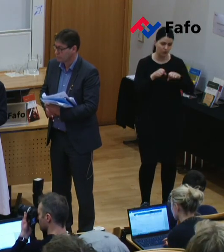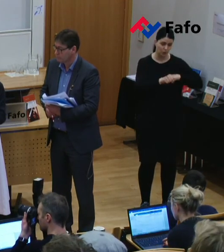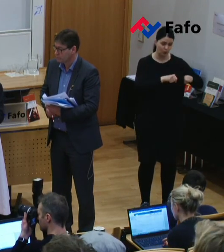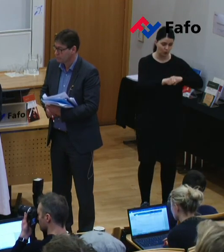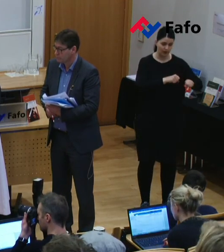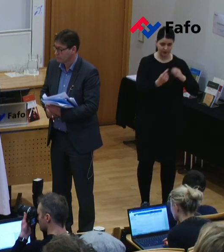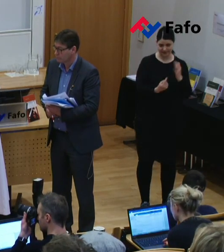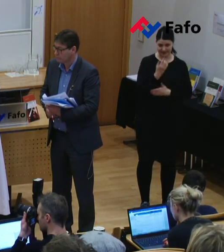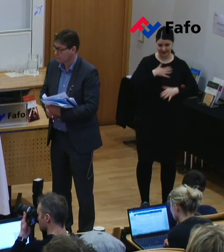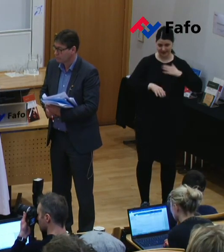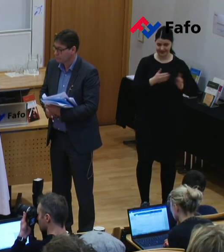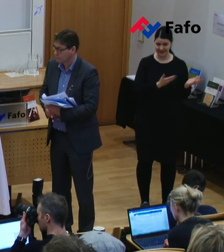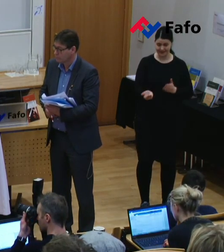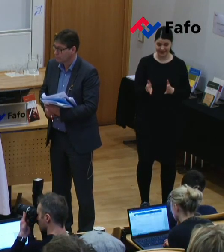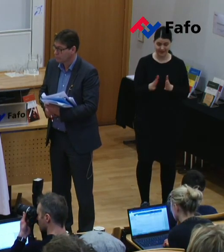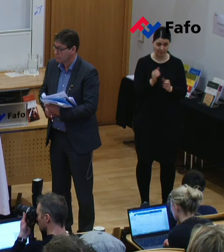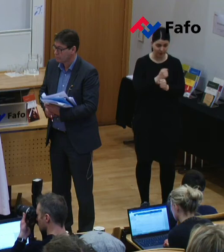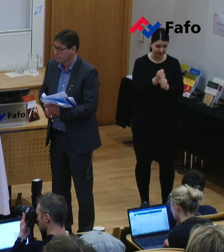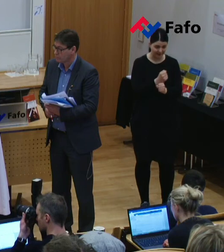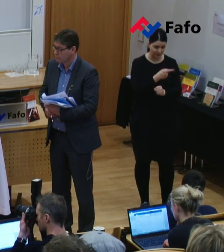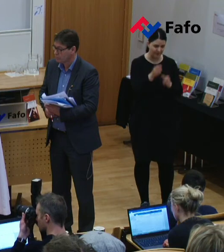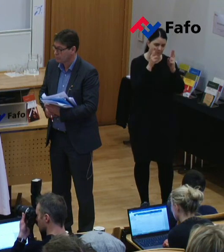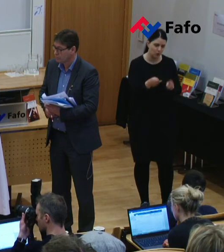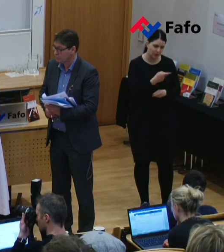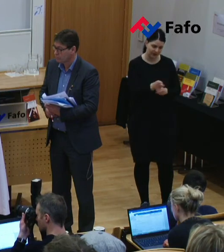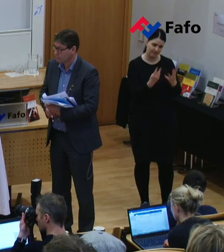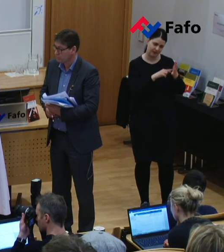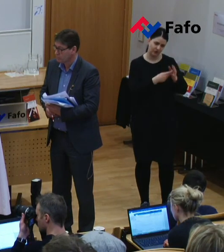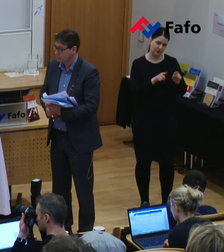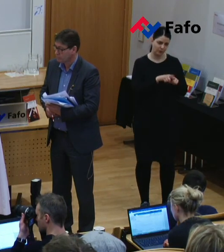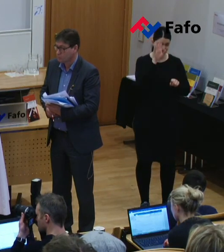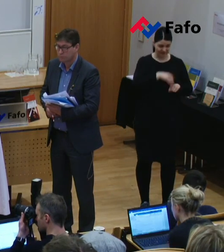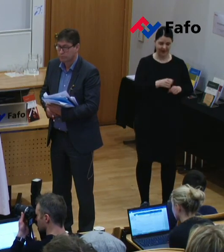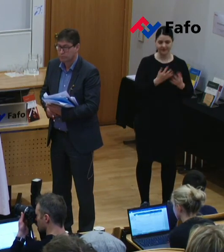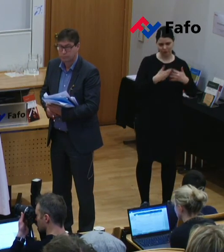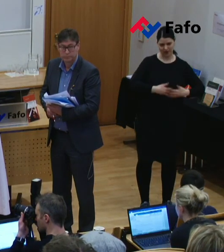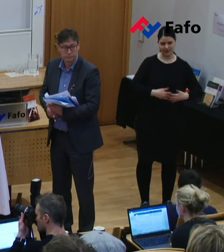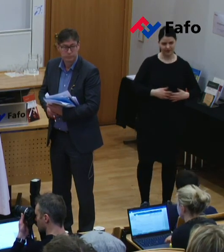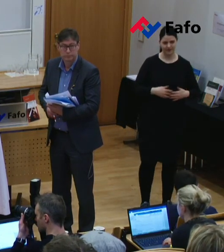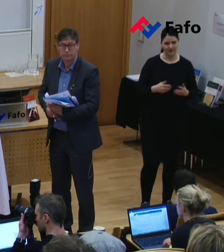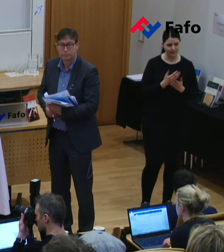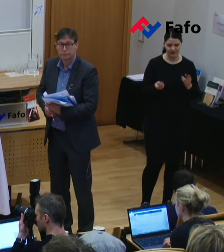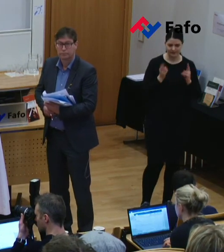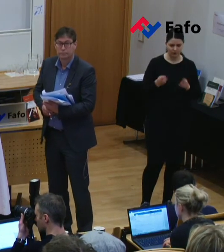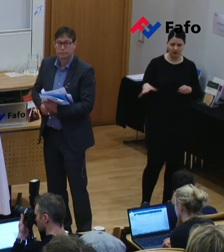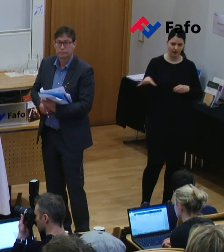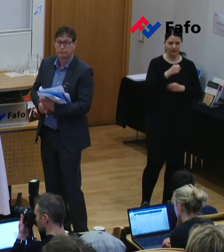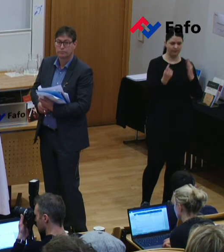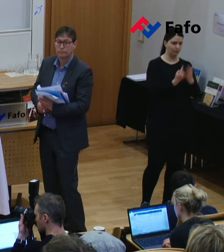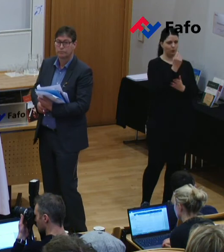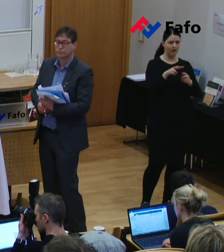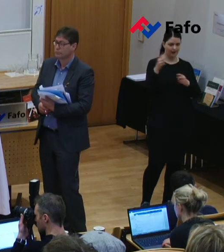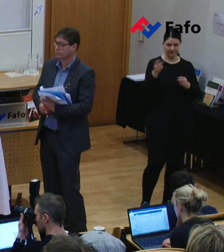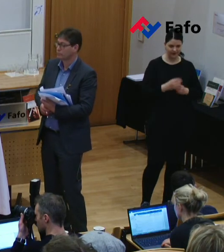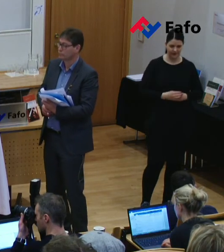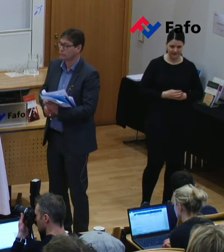og spesialisthelsetjenesten i samarbeid tar i bruk de metodene vi vet nå virker, og ikke bruker alle mulige